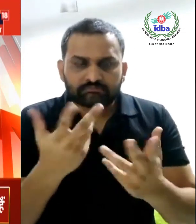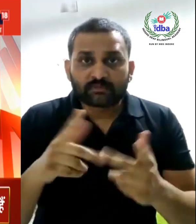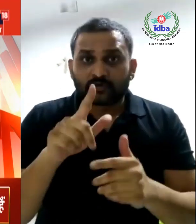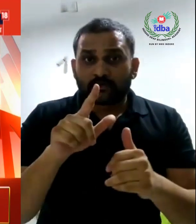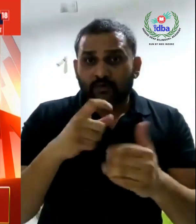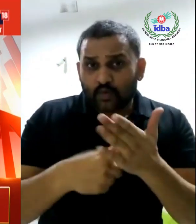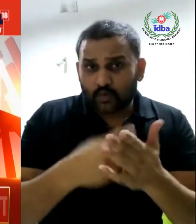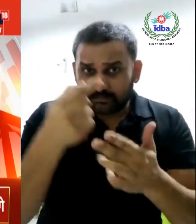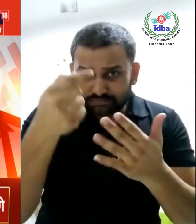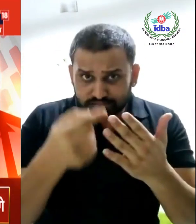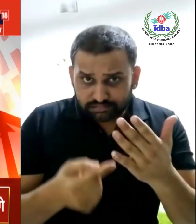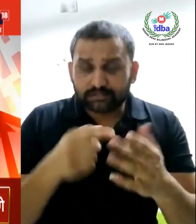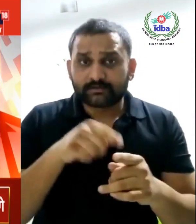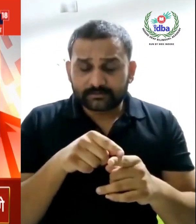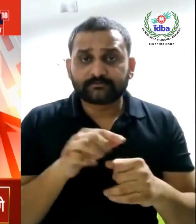प्रावधानों को